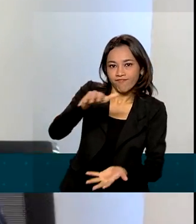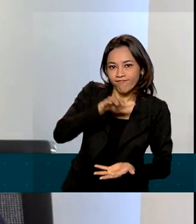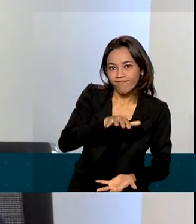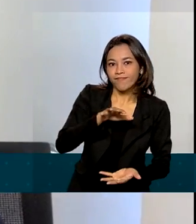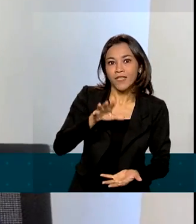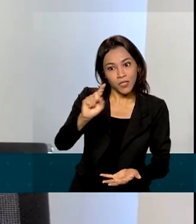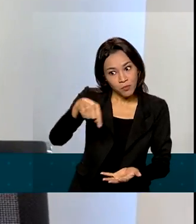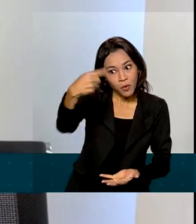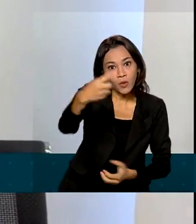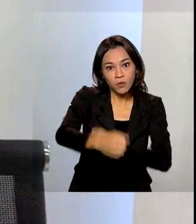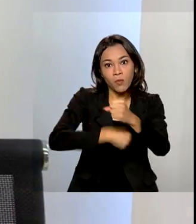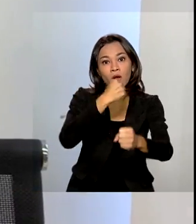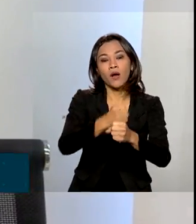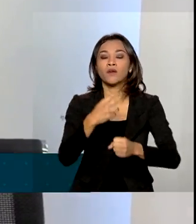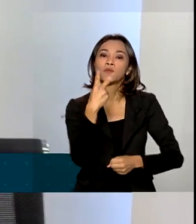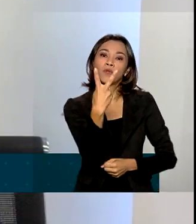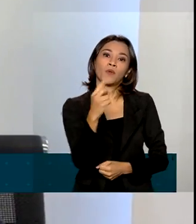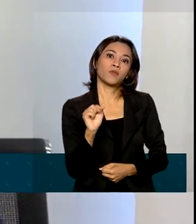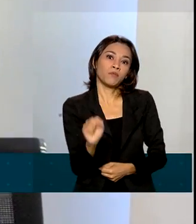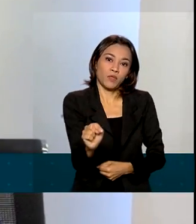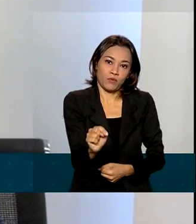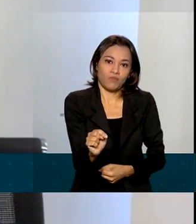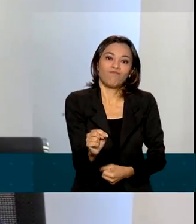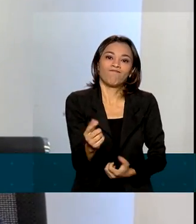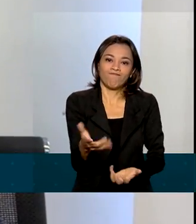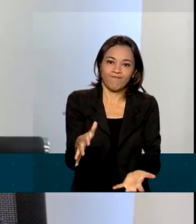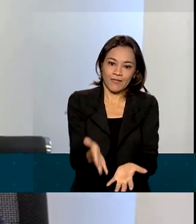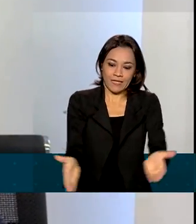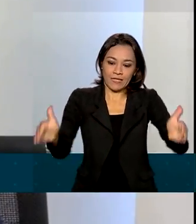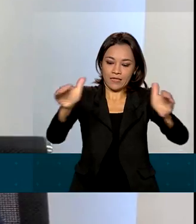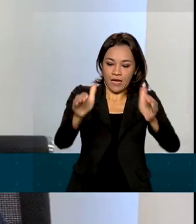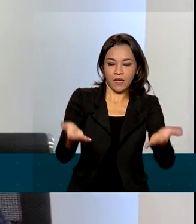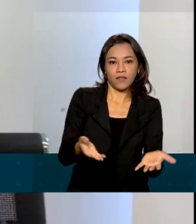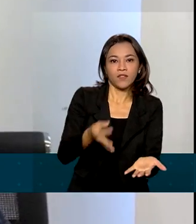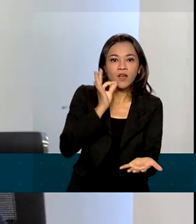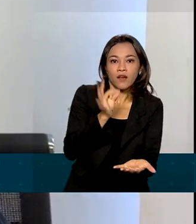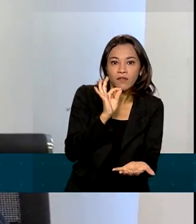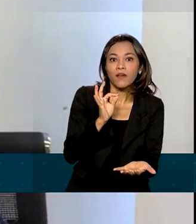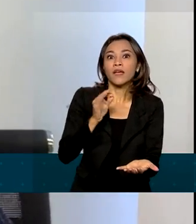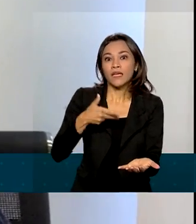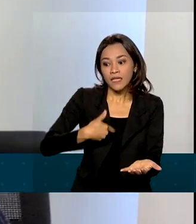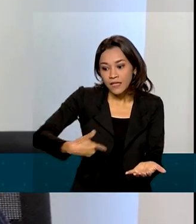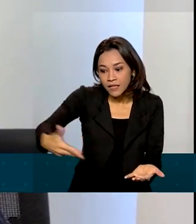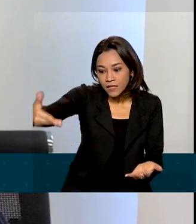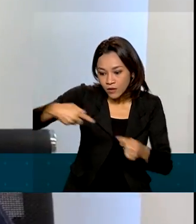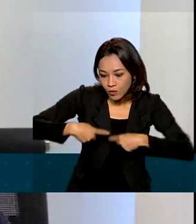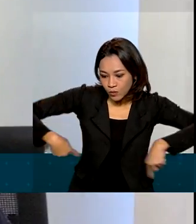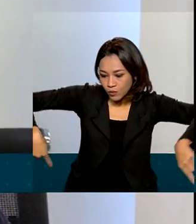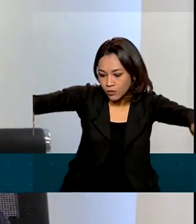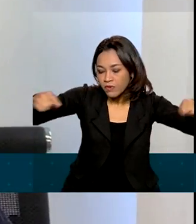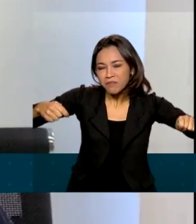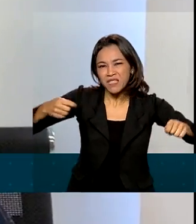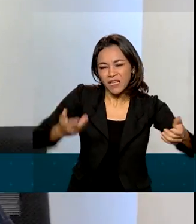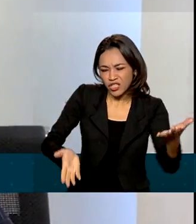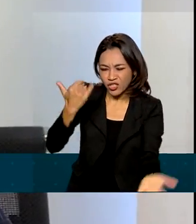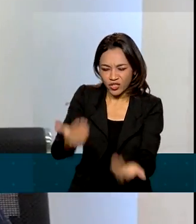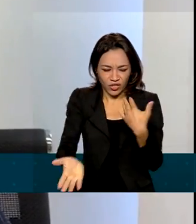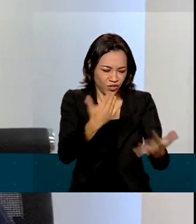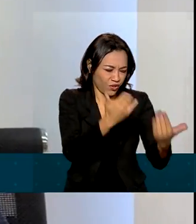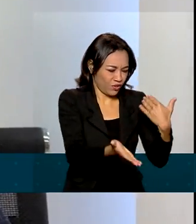com expectativa agora de 2000 sacos de café e grande parte dessa lavoura vai ter que ser Renovada